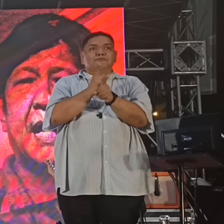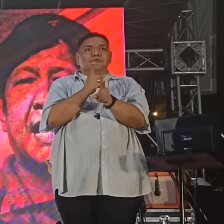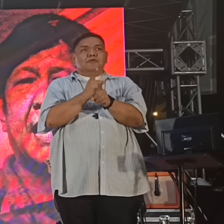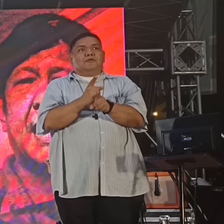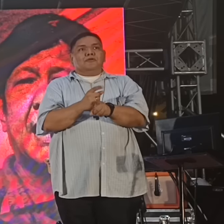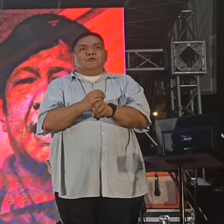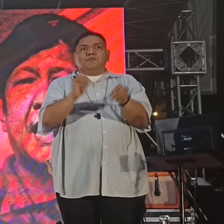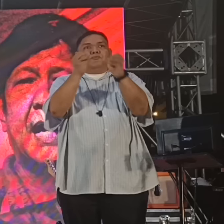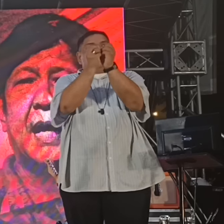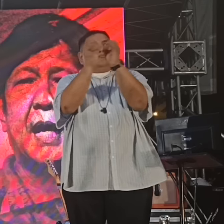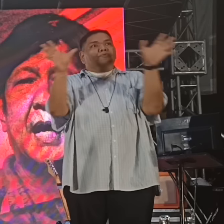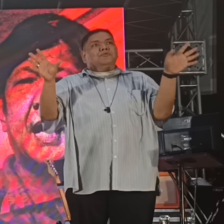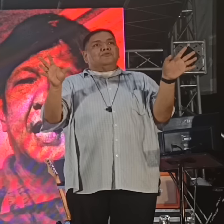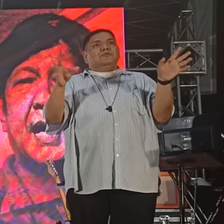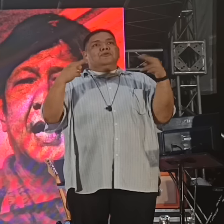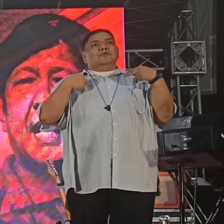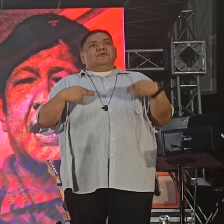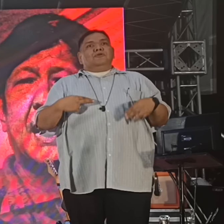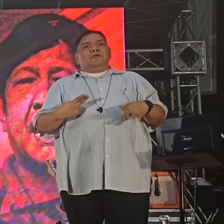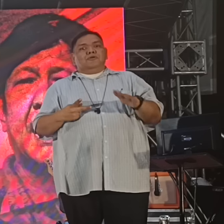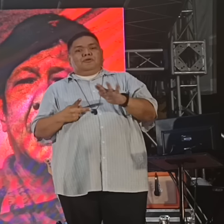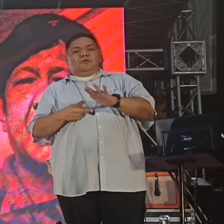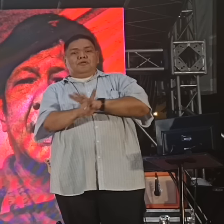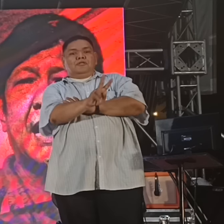human rights. Oh, we're killing.